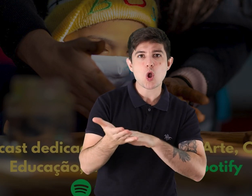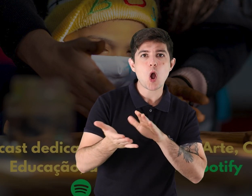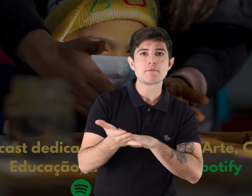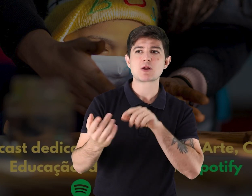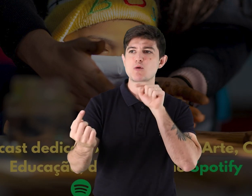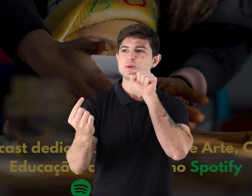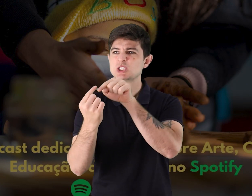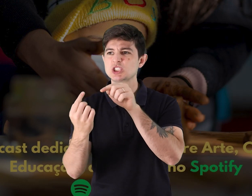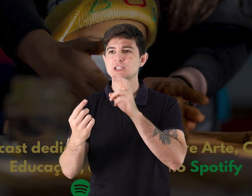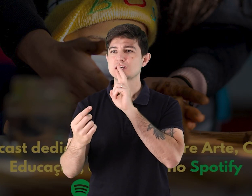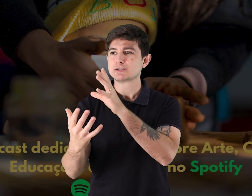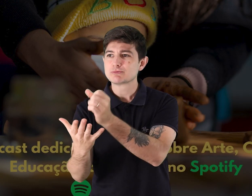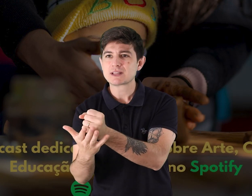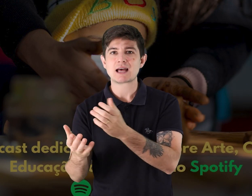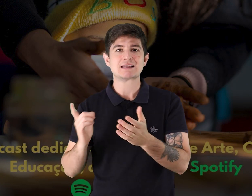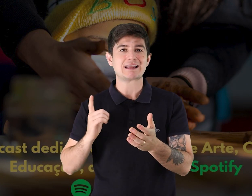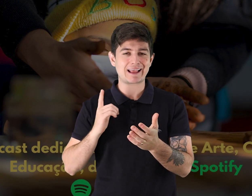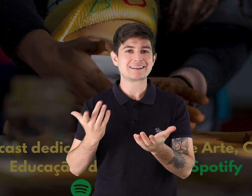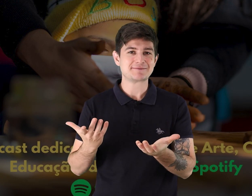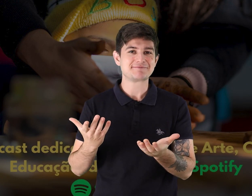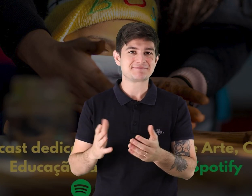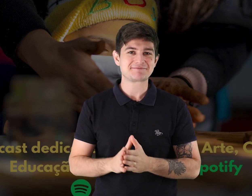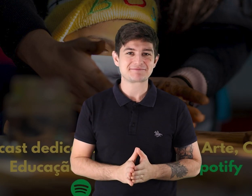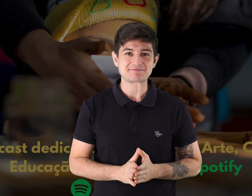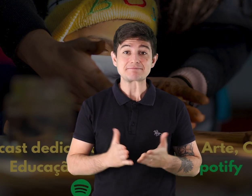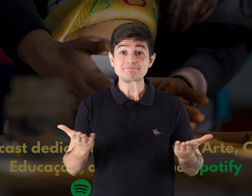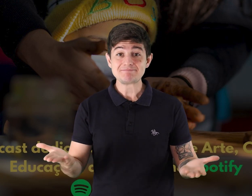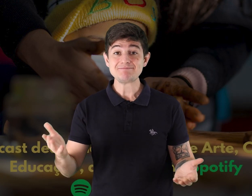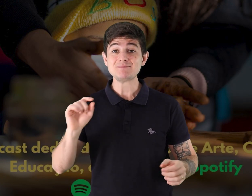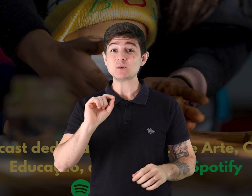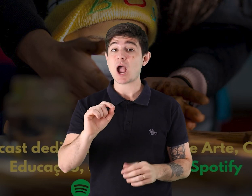cobram resultados. Aí vem o quê?